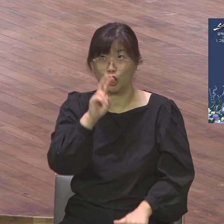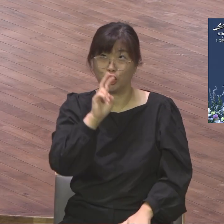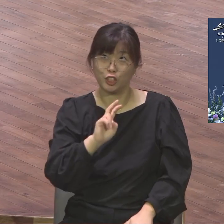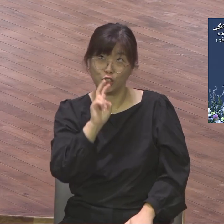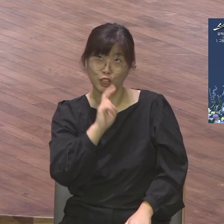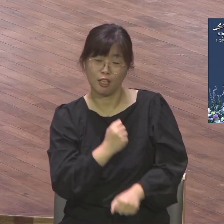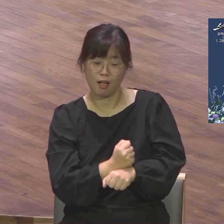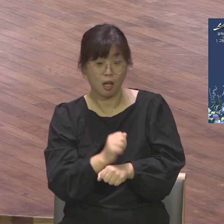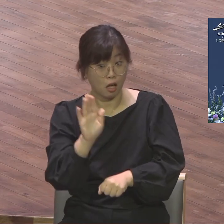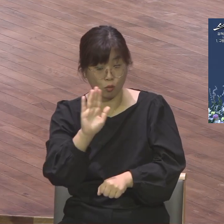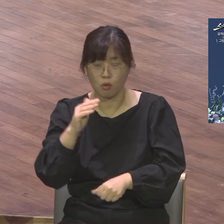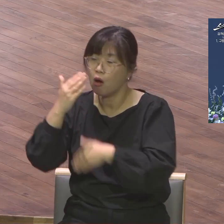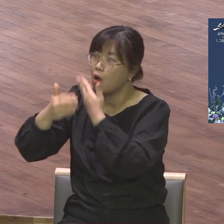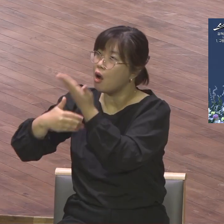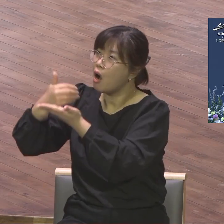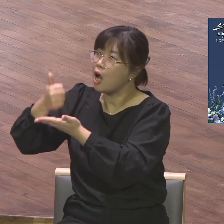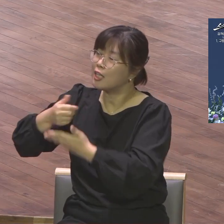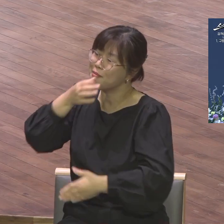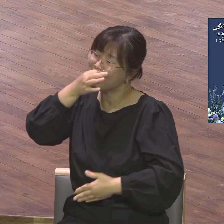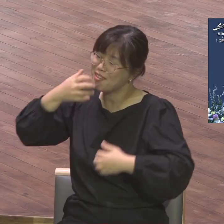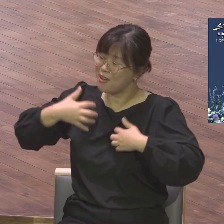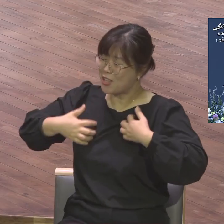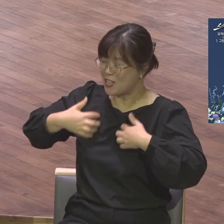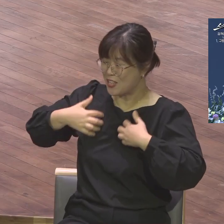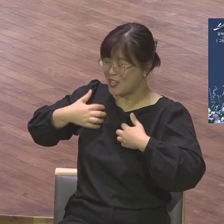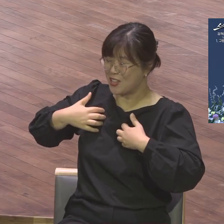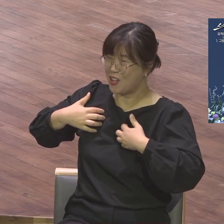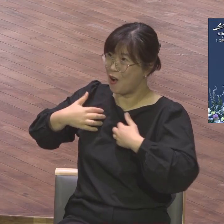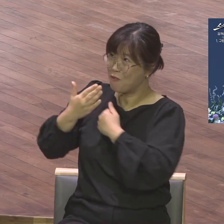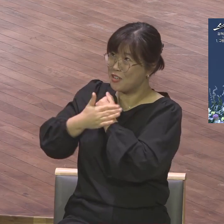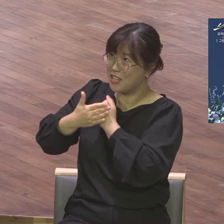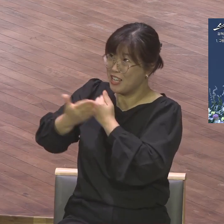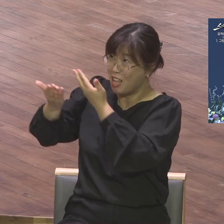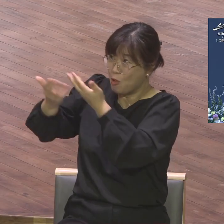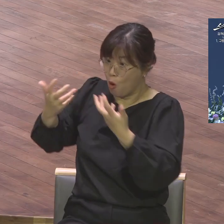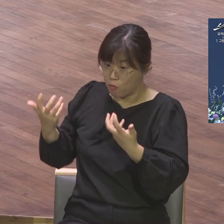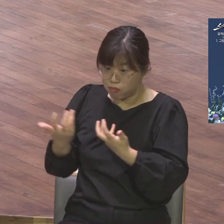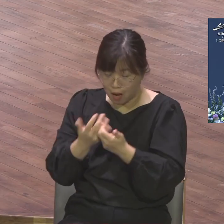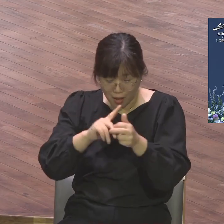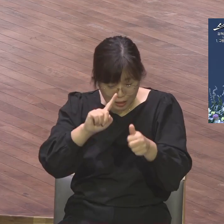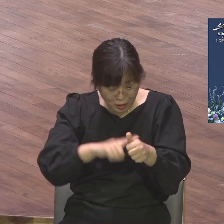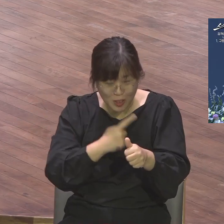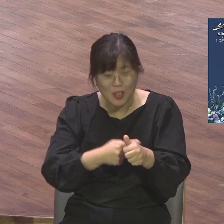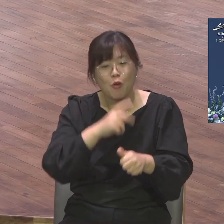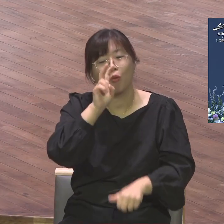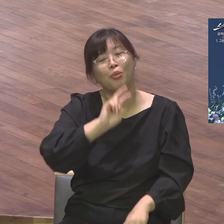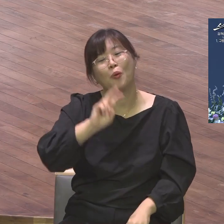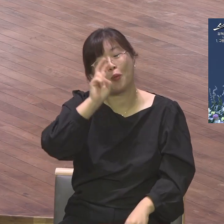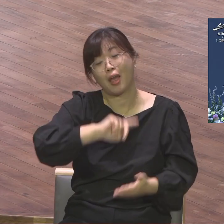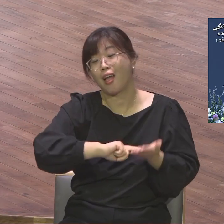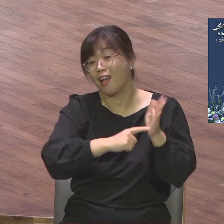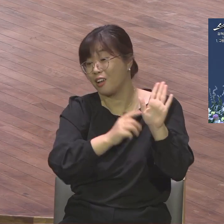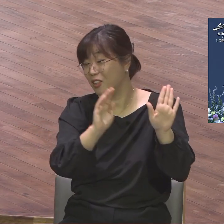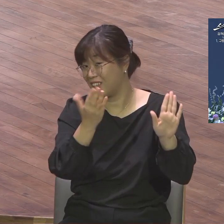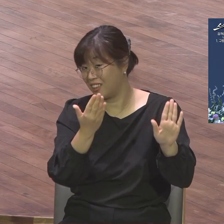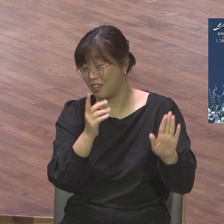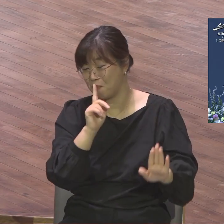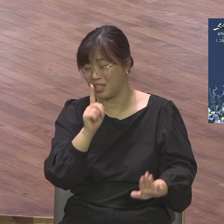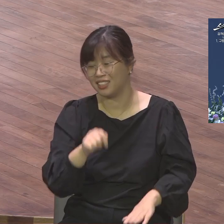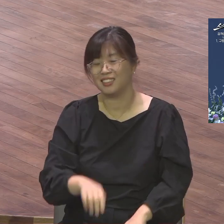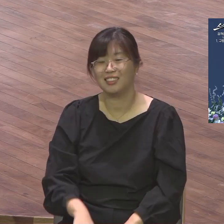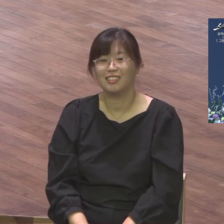있는 고백이지요. 체험한 자만 이게 믿어야 됩니다. 믿어야 돼. 믿음이 이거 사실